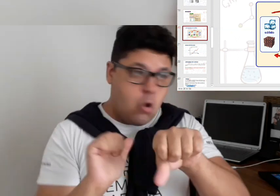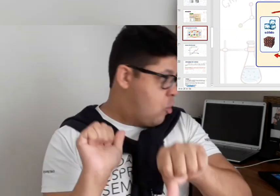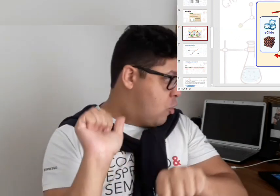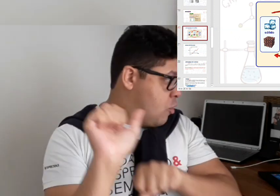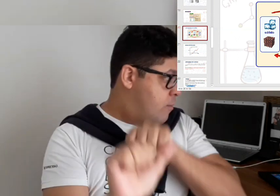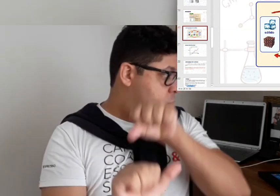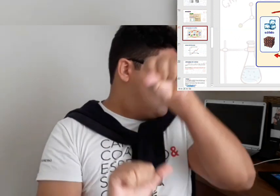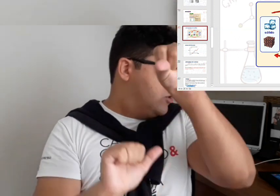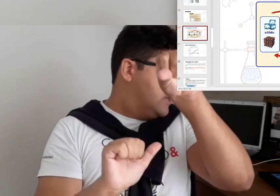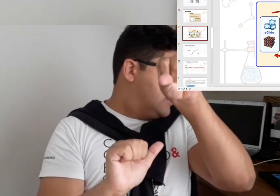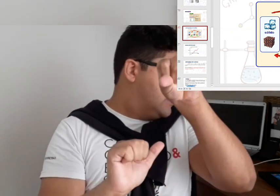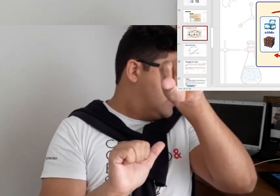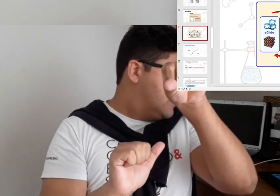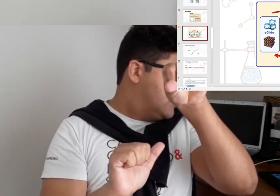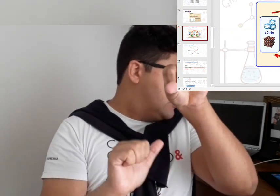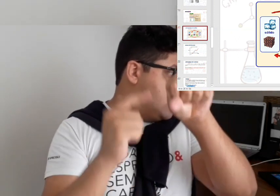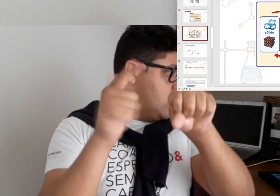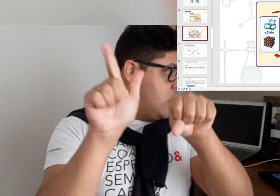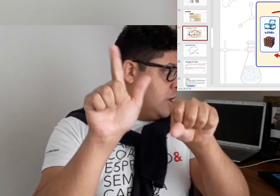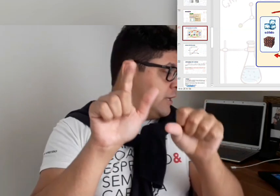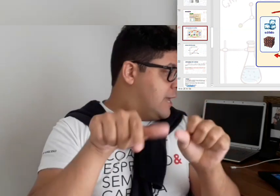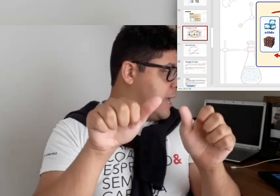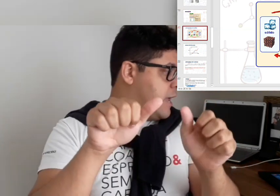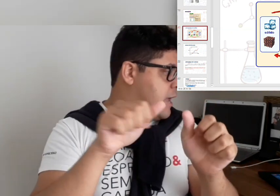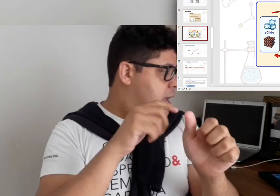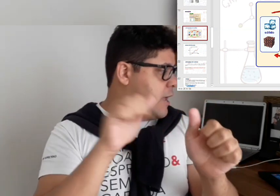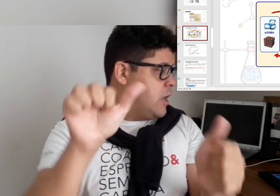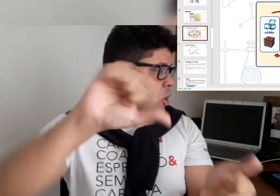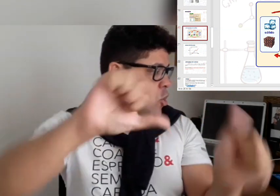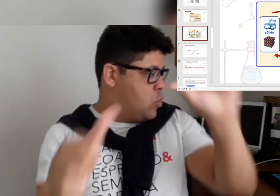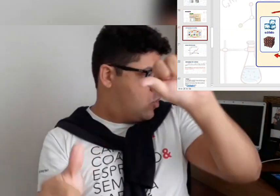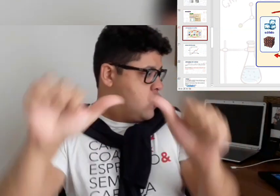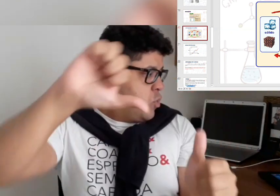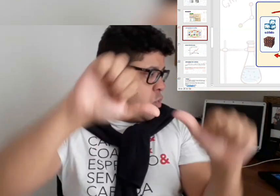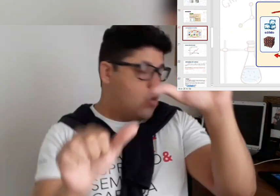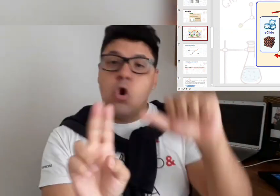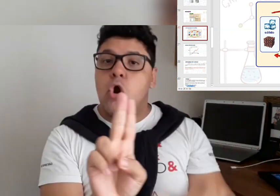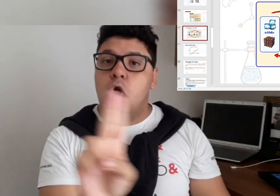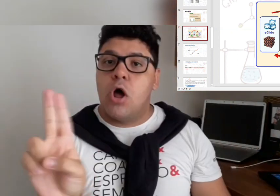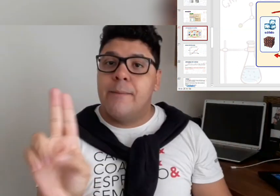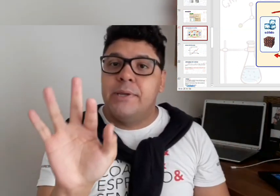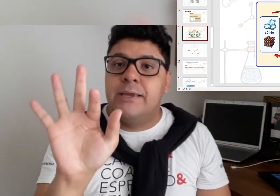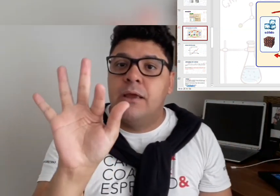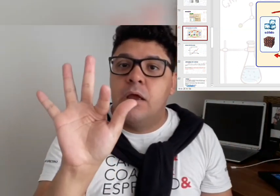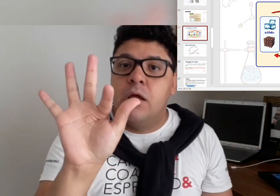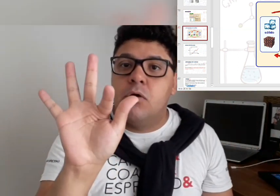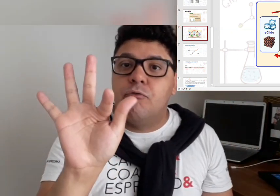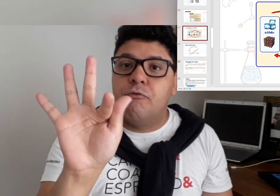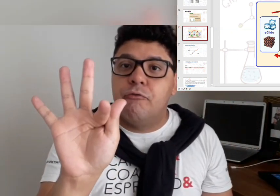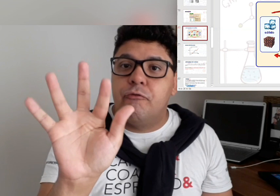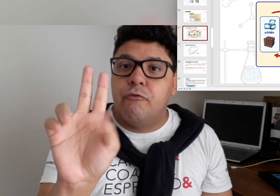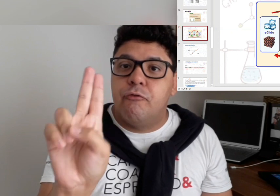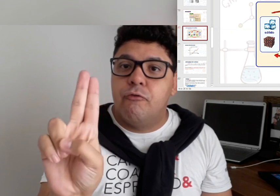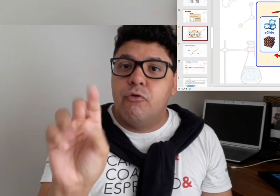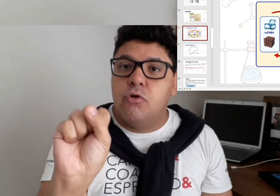sublimação, tá? Isso acontece com um exemplo clássico, né? O gelo seco, todo mundo já viu